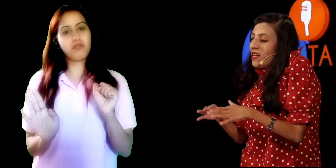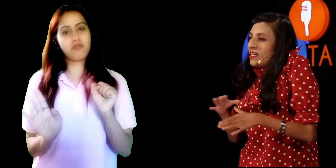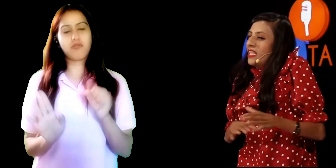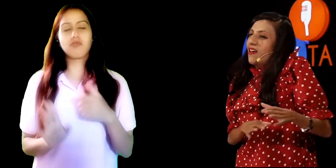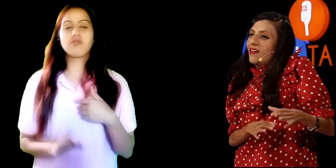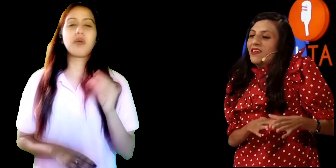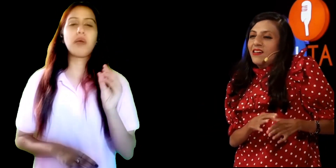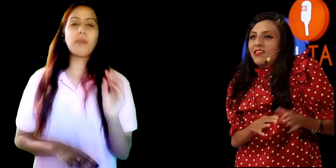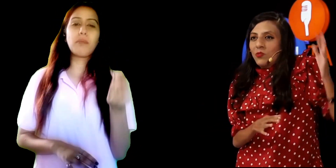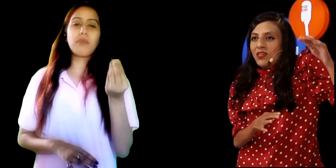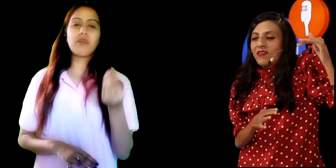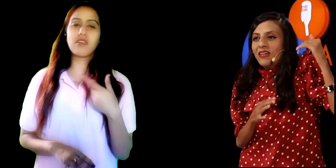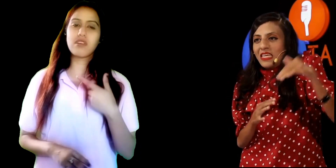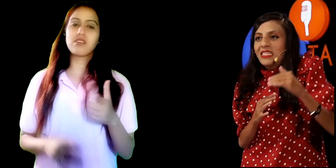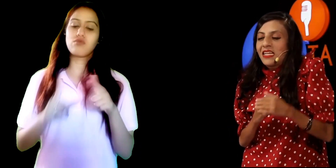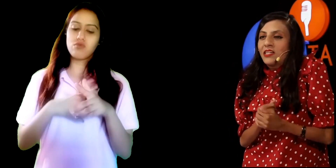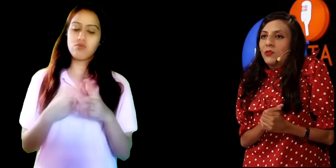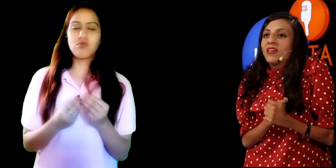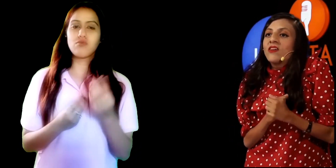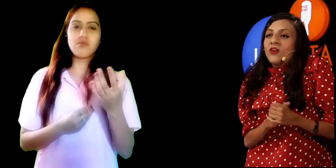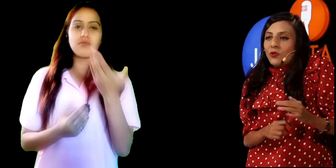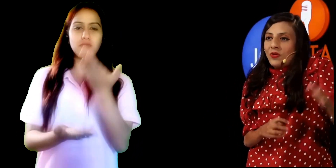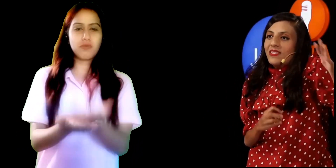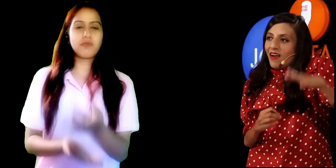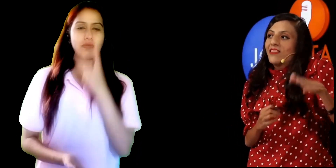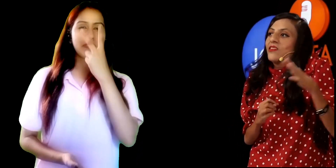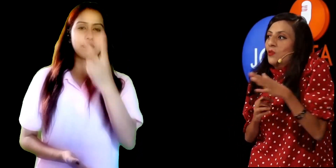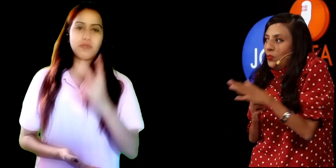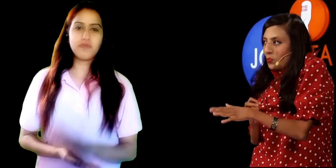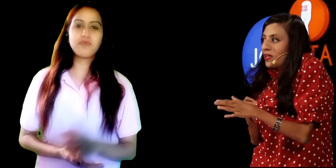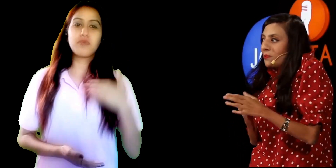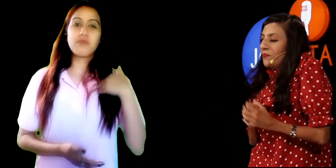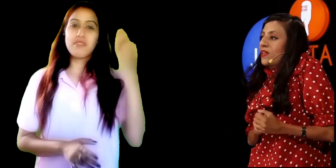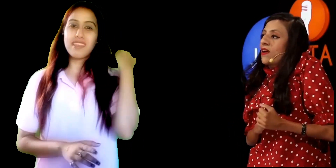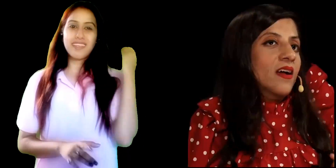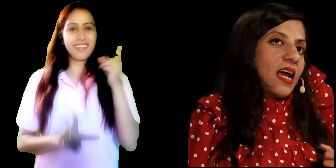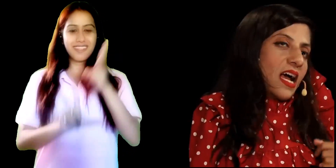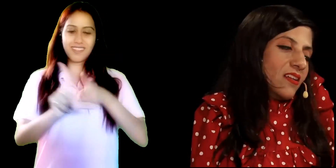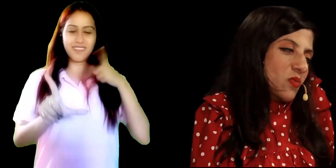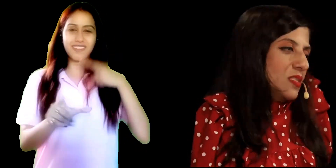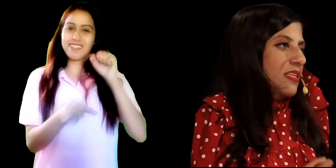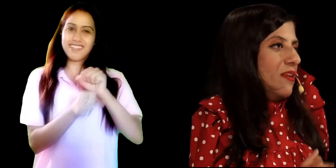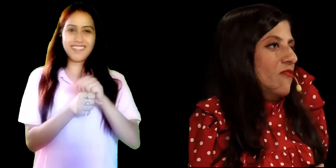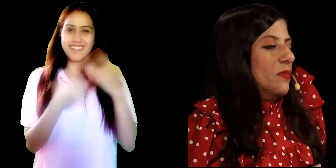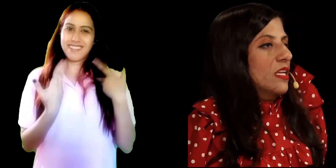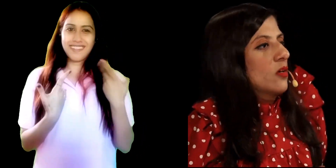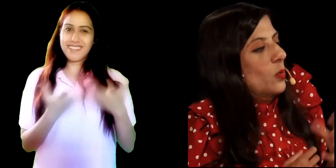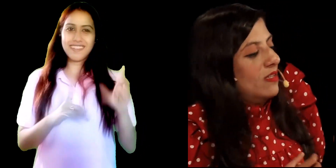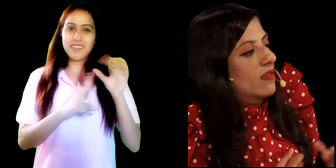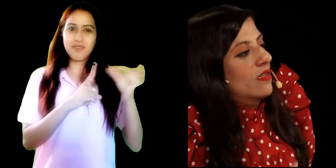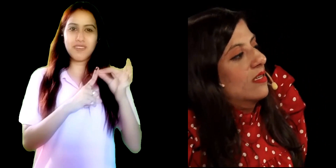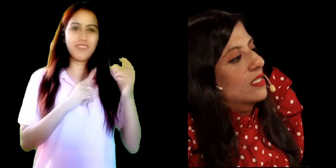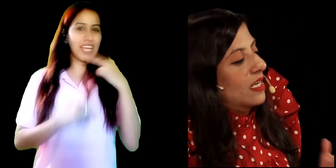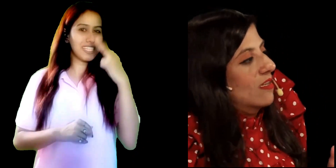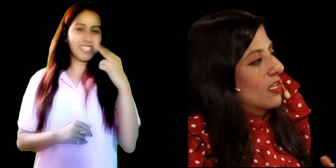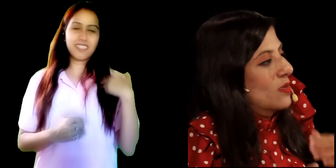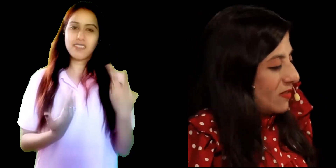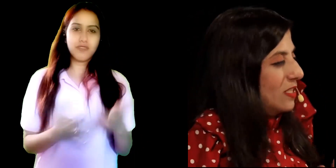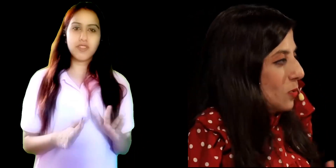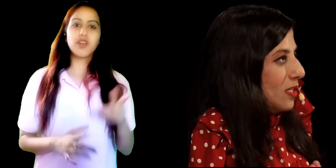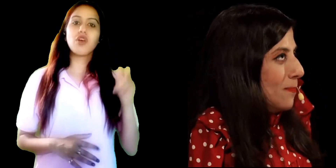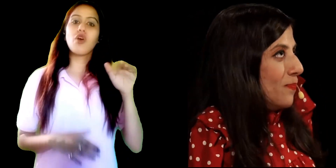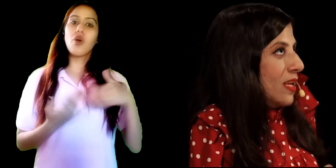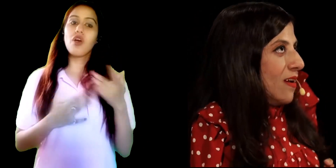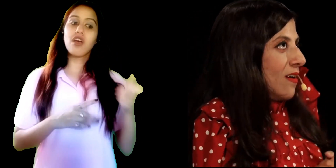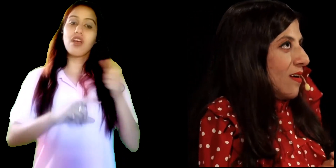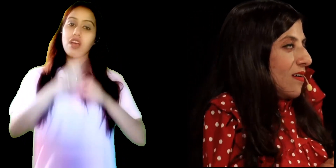बेसिक ये था कि यार गिरूंगी, अगर नहीं सिलेक्ट हुई तो भी यहाँ तक तो हूँगी। एंड उसलिए फिर मैंने क्विट करके डिसाइड किया कि मैं